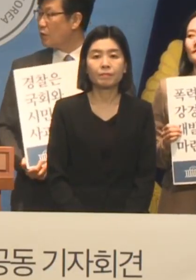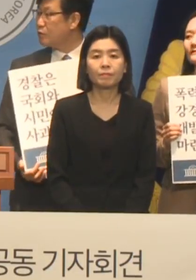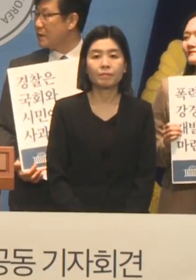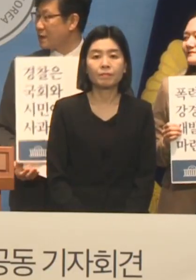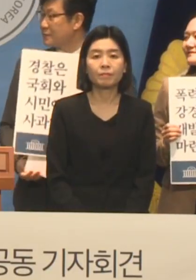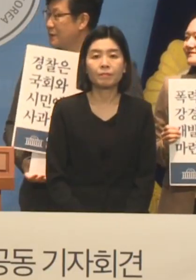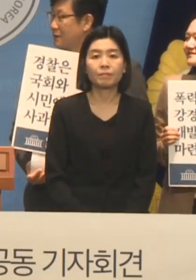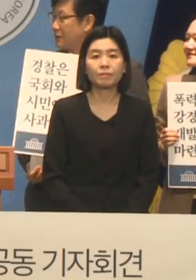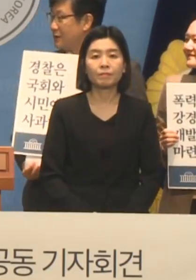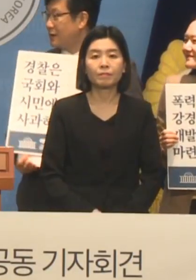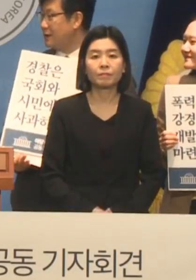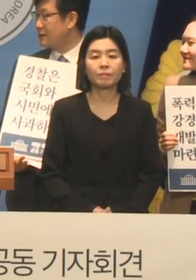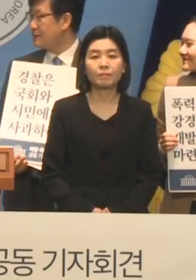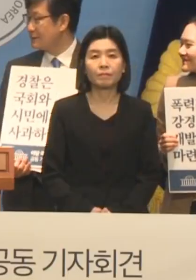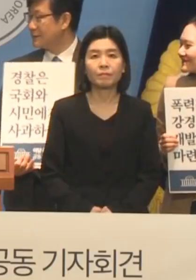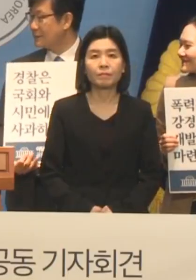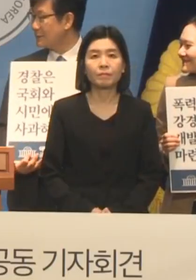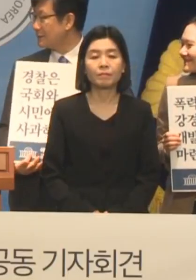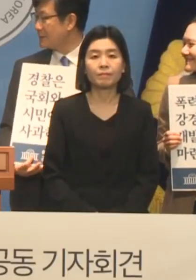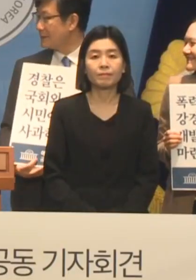응? 5분만 하십시다 우리.